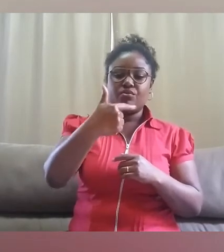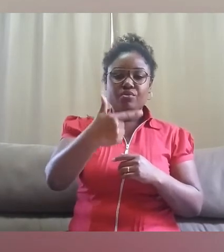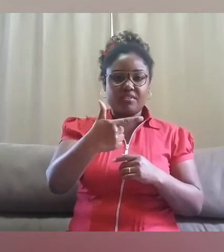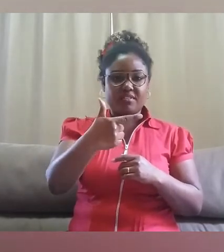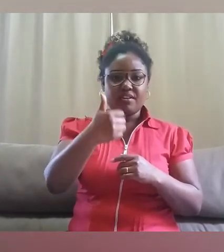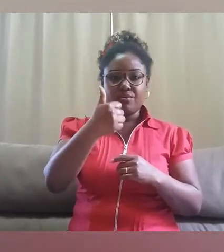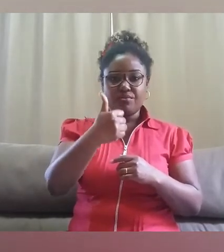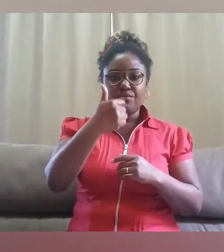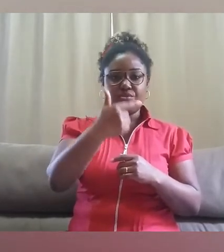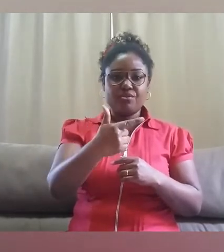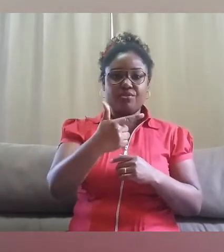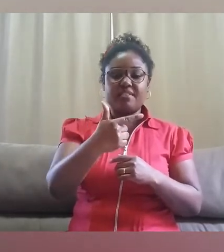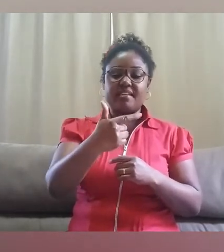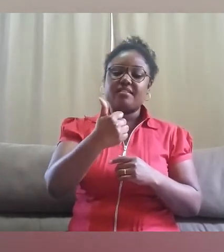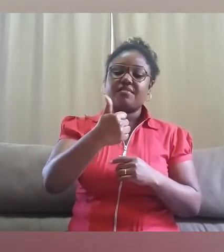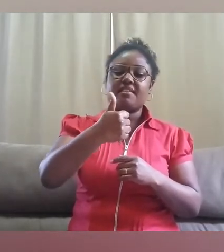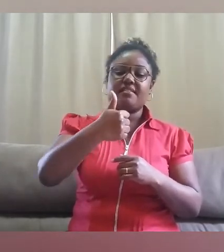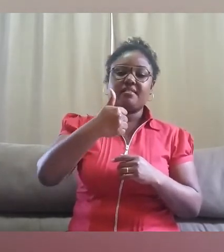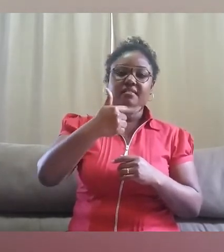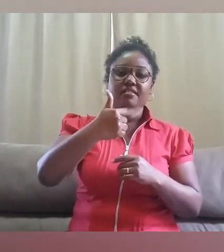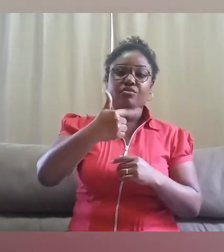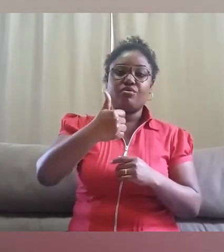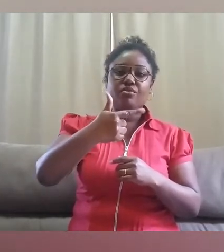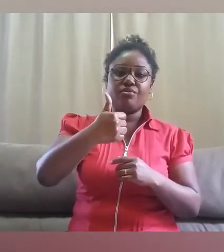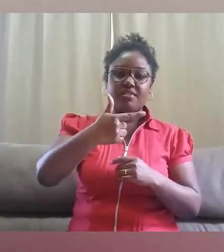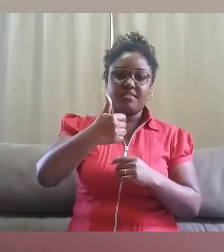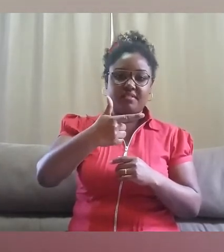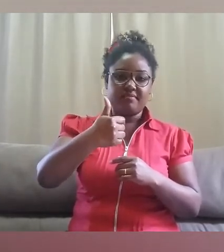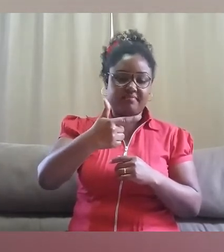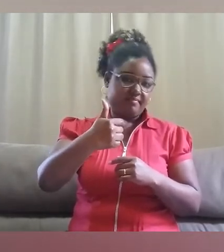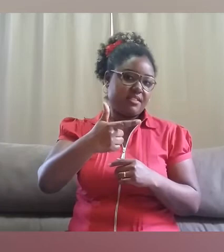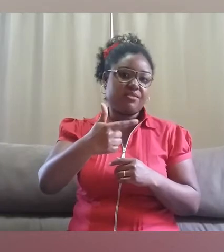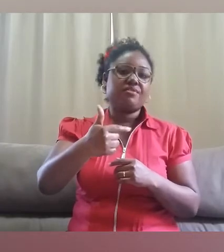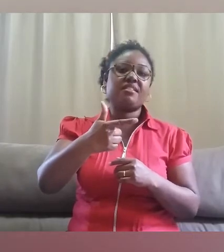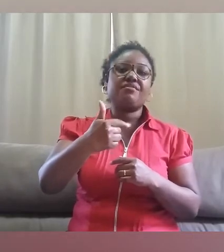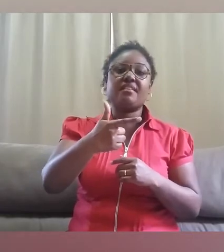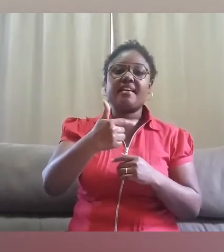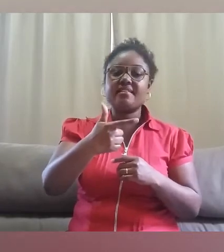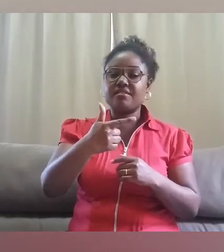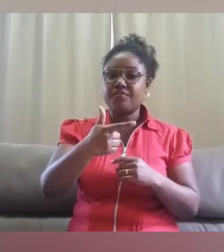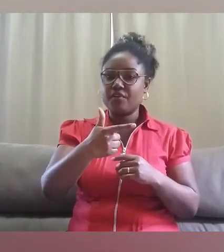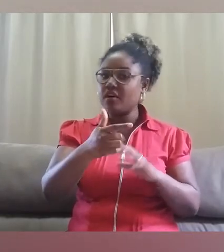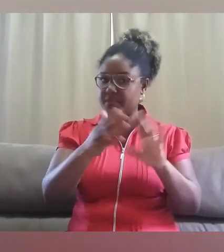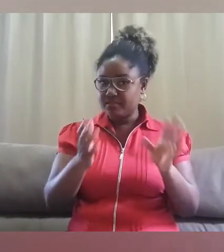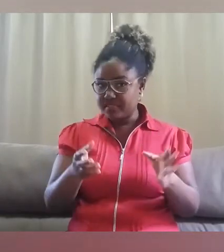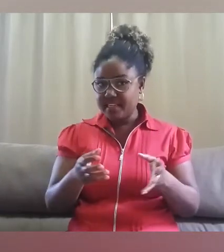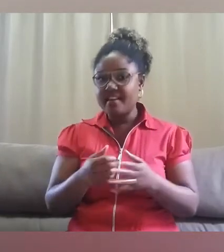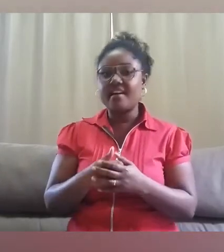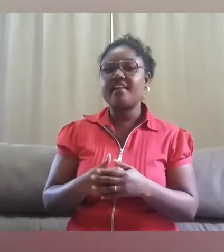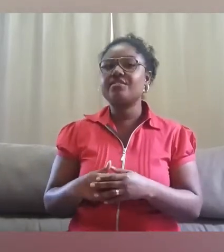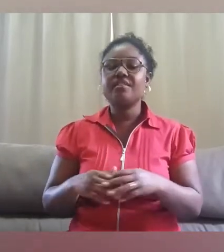12. É o 1 e o 2. Aí, eles fazem 12. Então, se você ver dessa forma, não está errado.